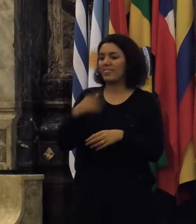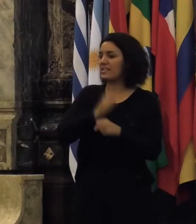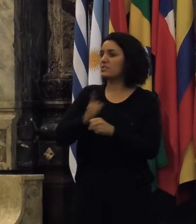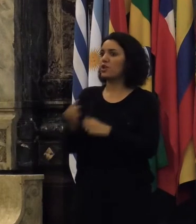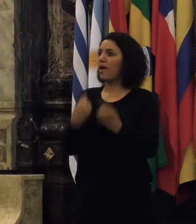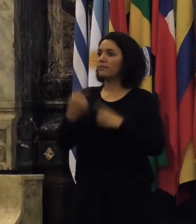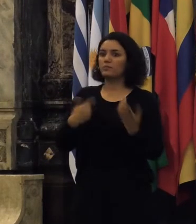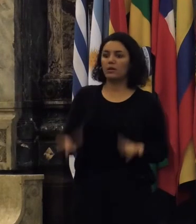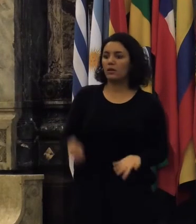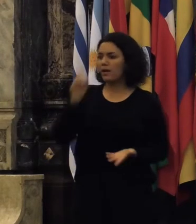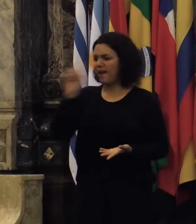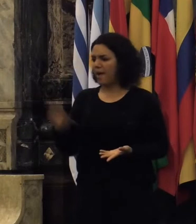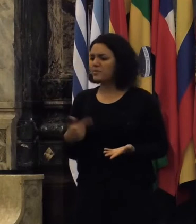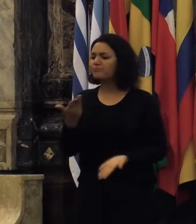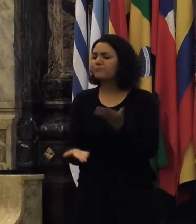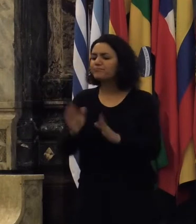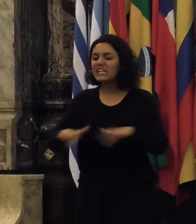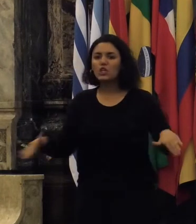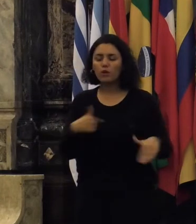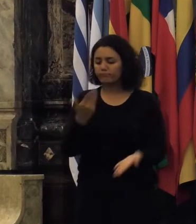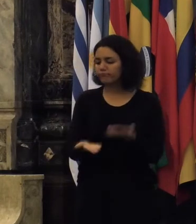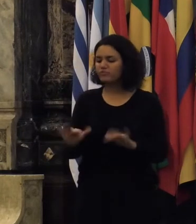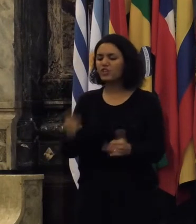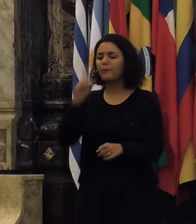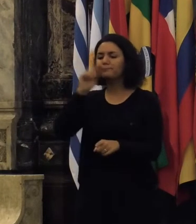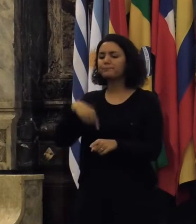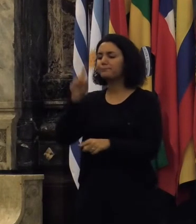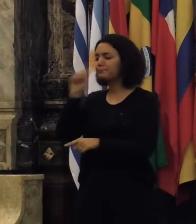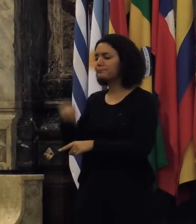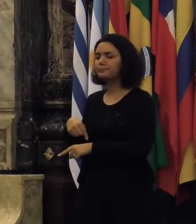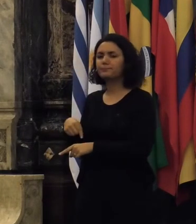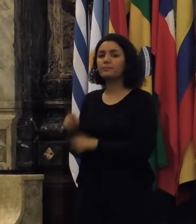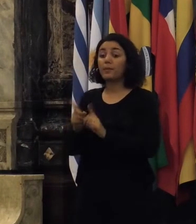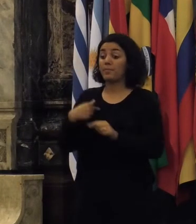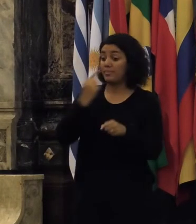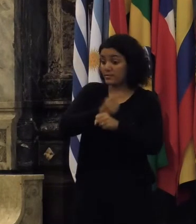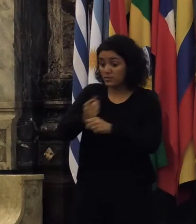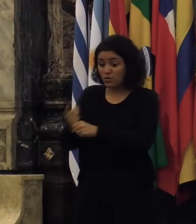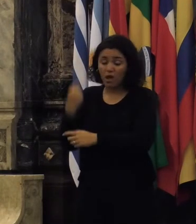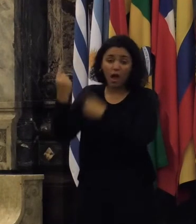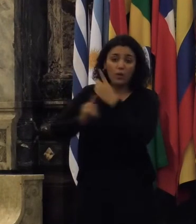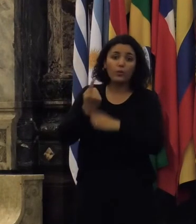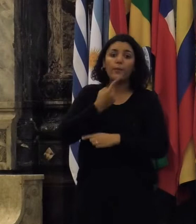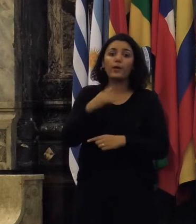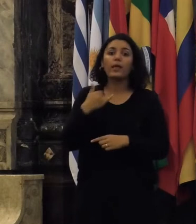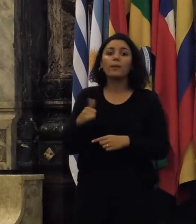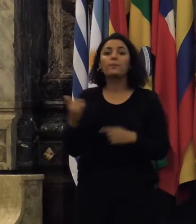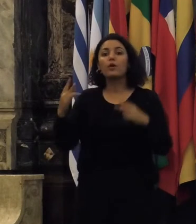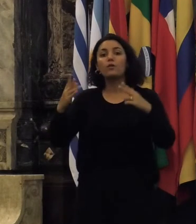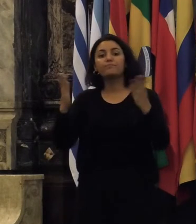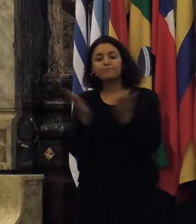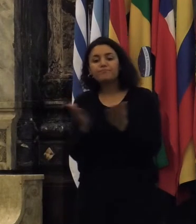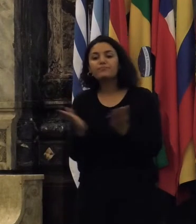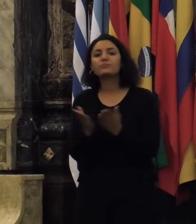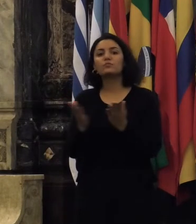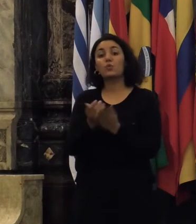apresuradas, se evalúan niños de manera muy rápida, se toman decisiones en las cuales, por ejemplo, a través del estudio de